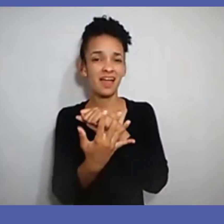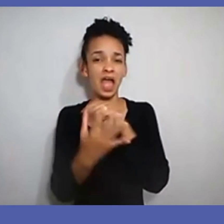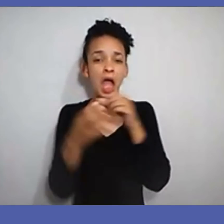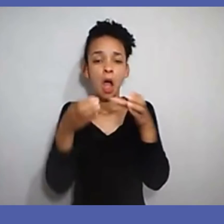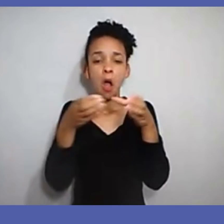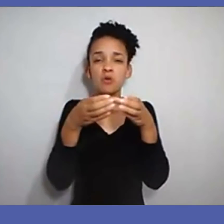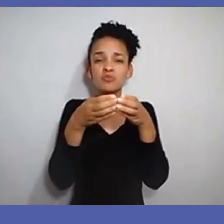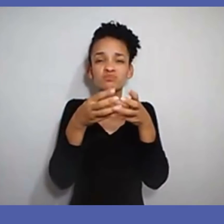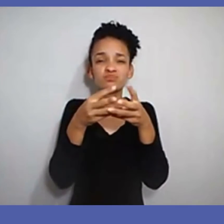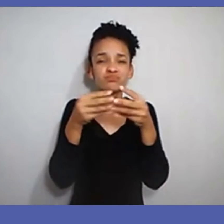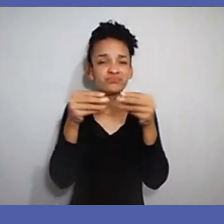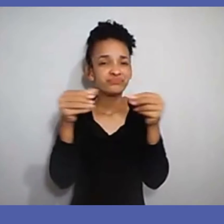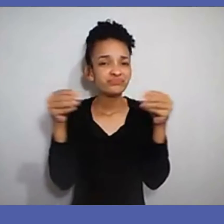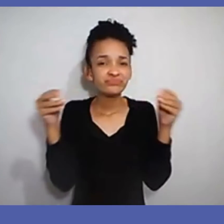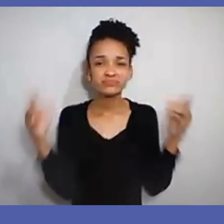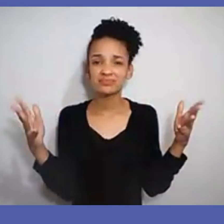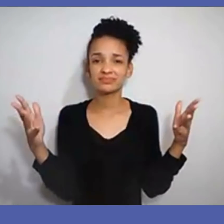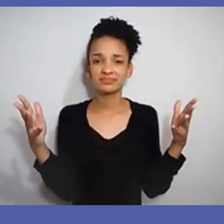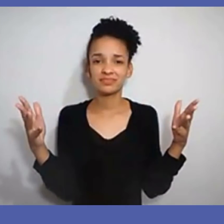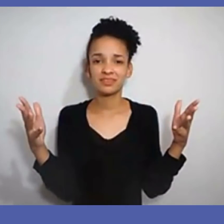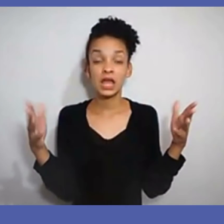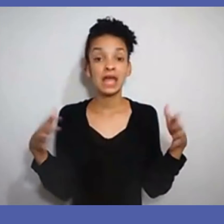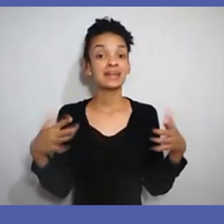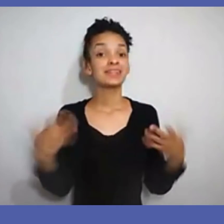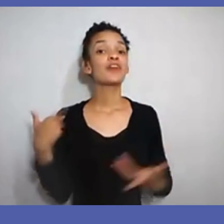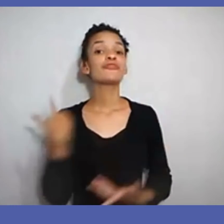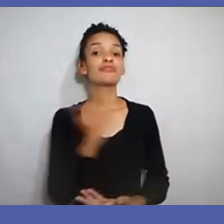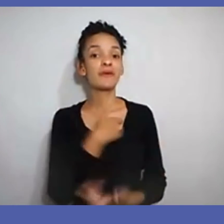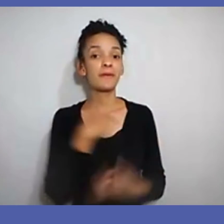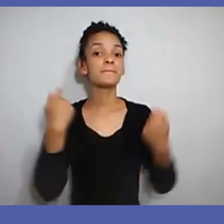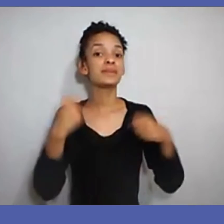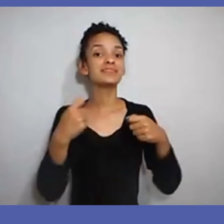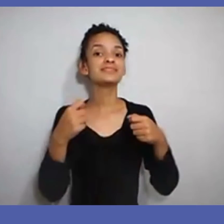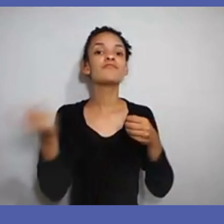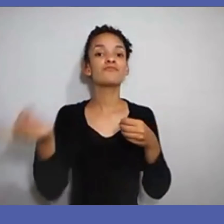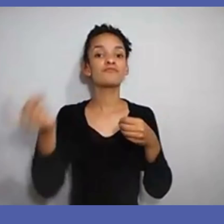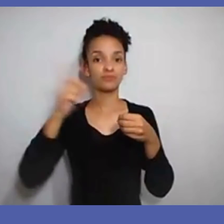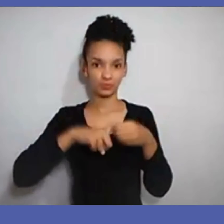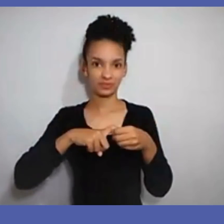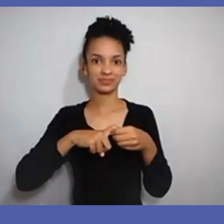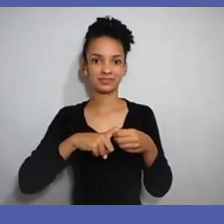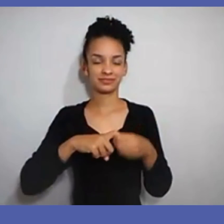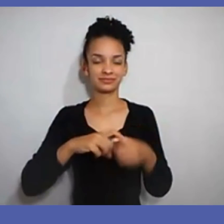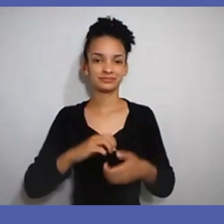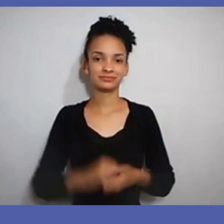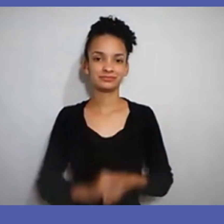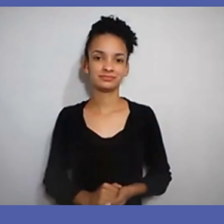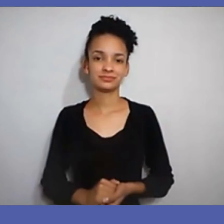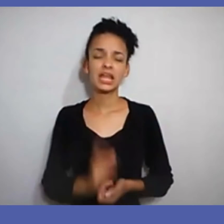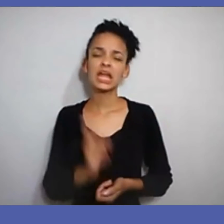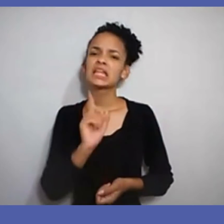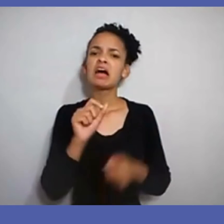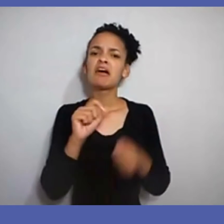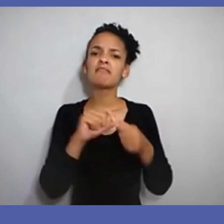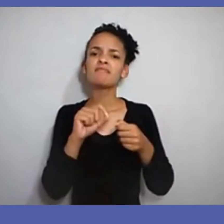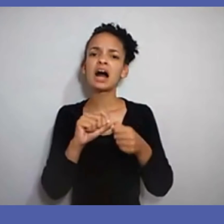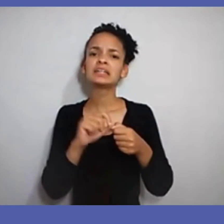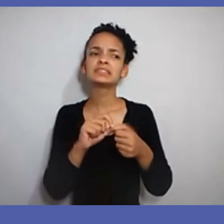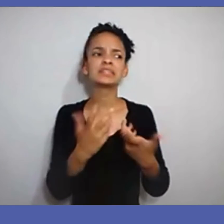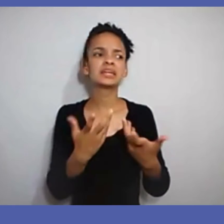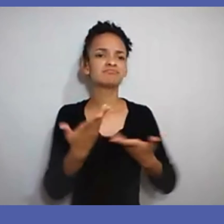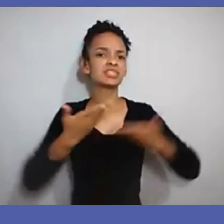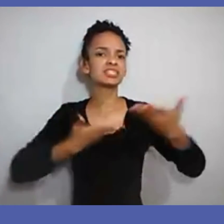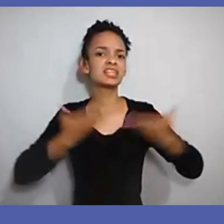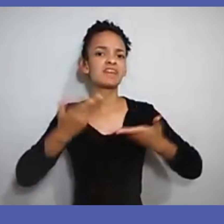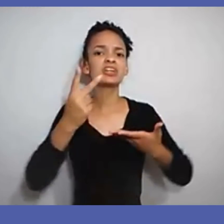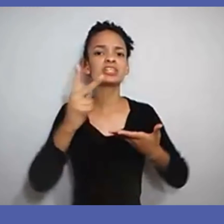na hora da gente voltar, tá? E não faça do seu serviço, por exemplo, eu sou das